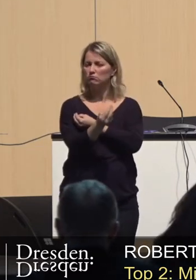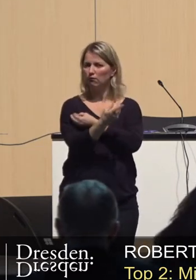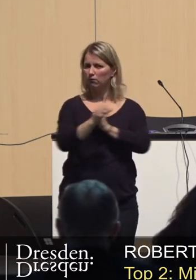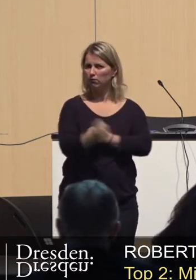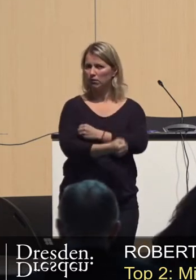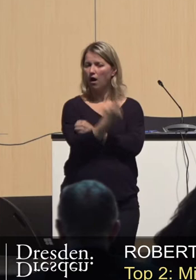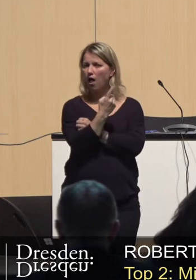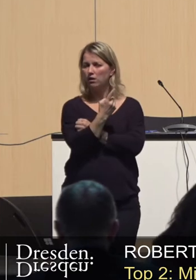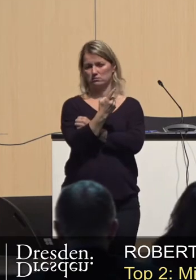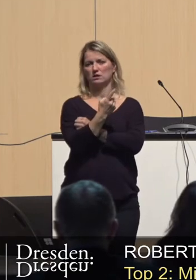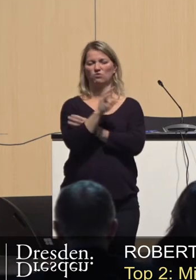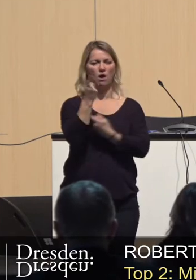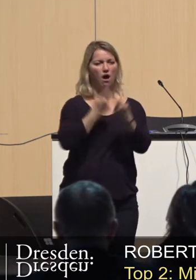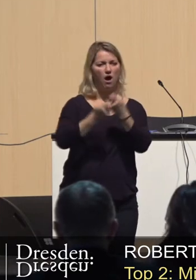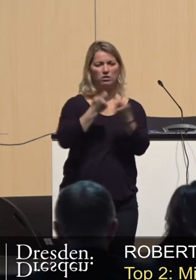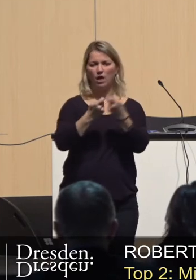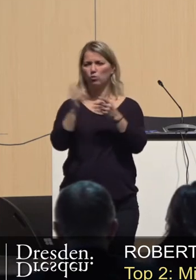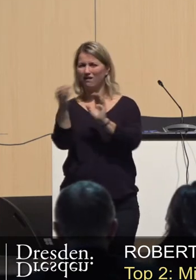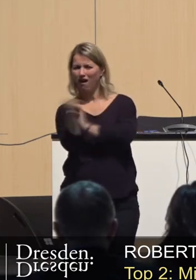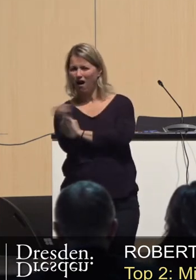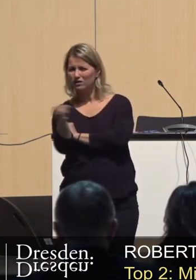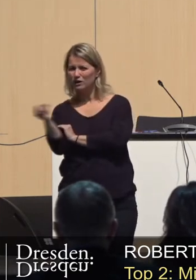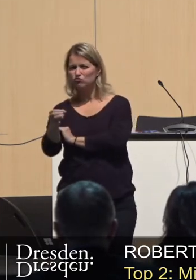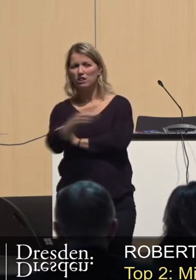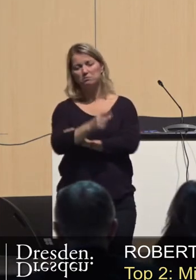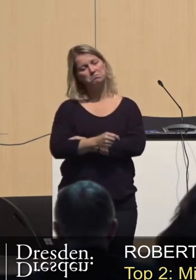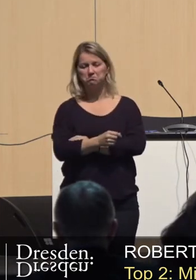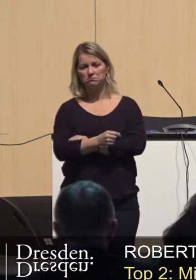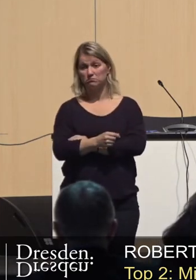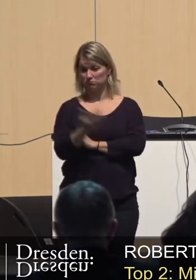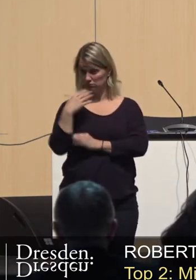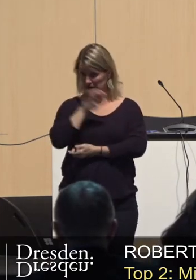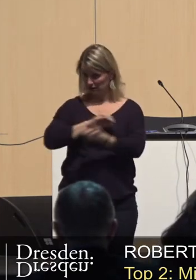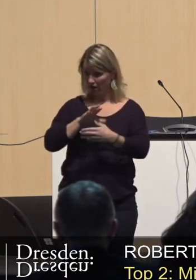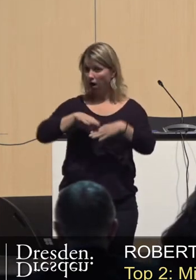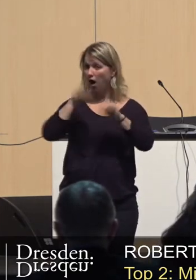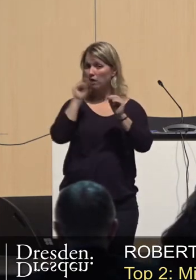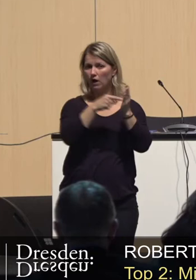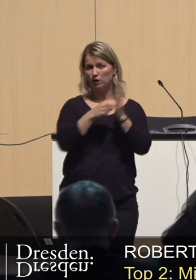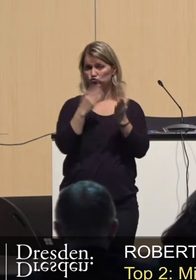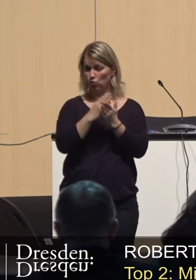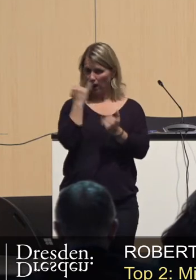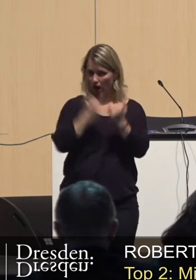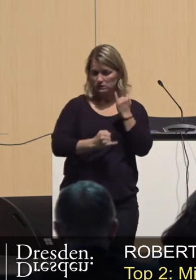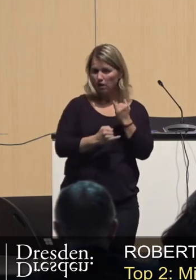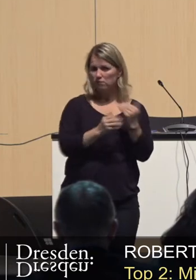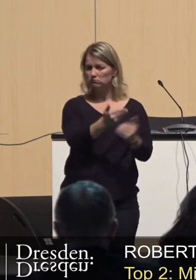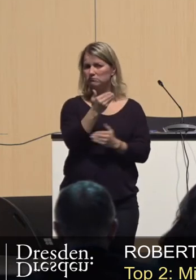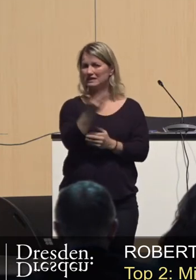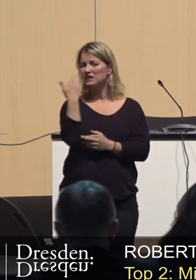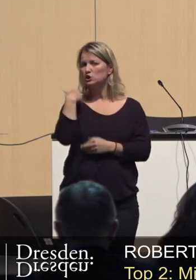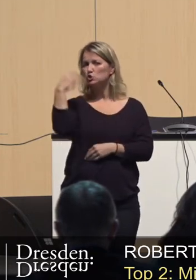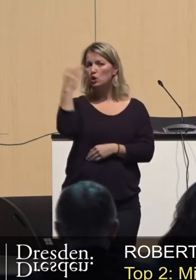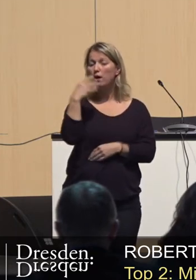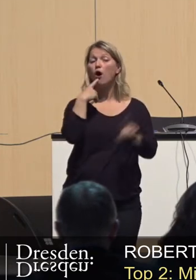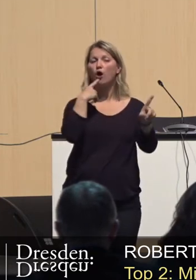fehlende Empathie gegenüber den Händlern und deren Angestellten beweist die SPD übrigens auch seit Beginn der Krise, zuletzt im Sommer, als sie der Gastronomie